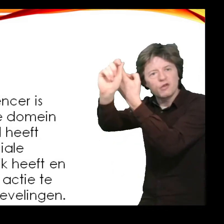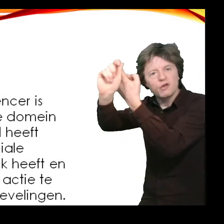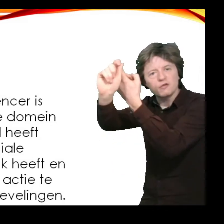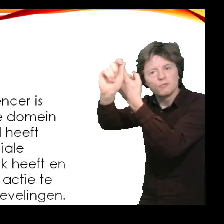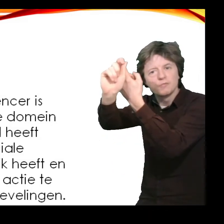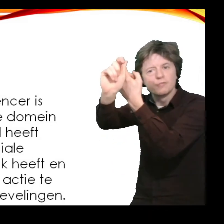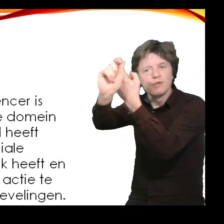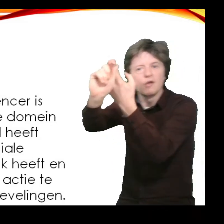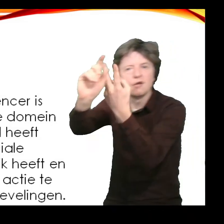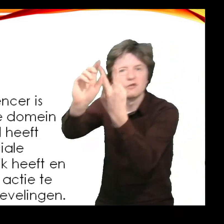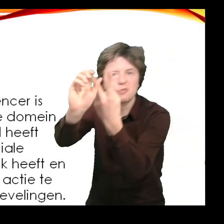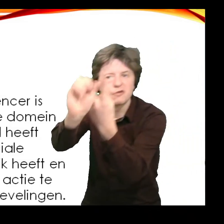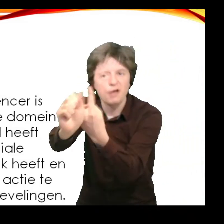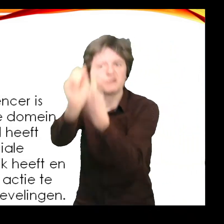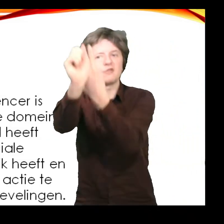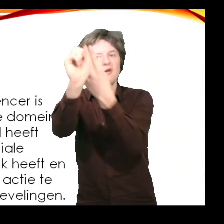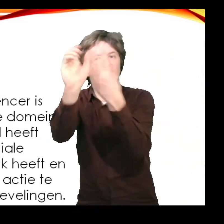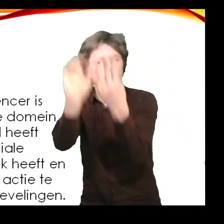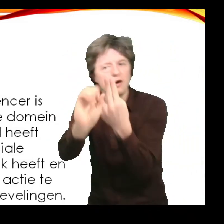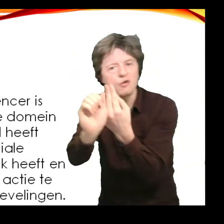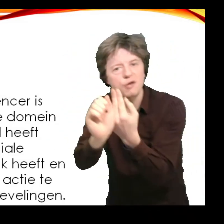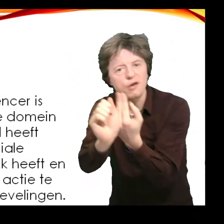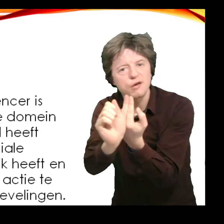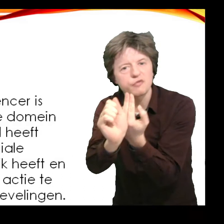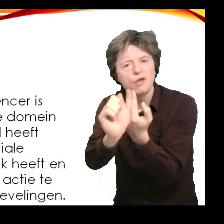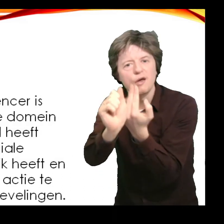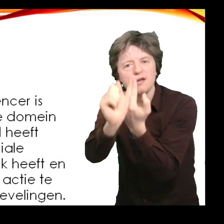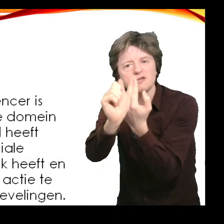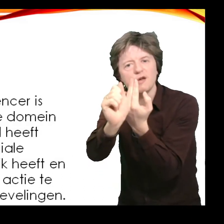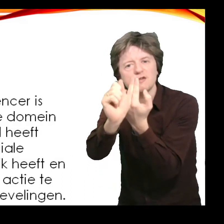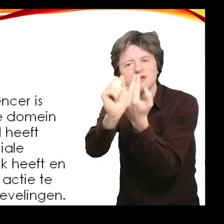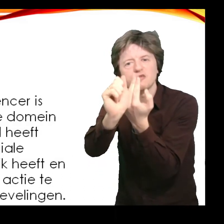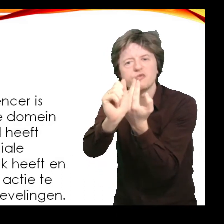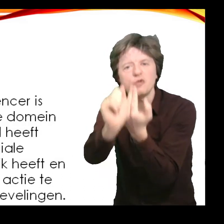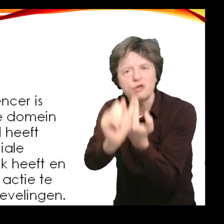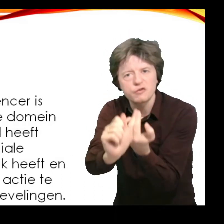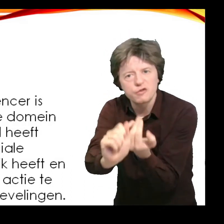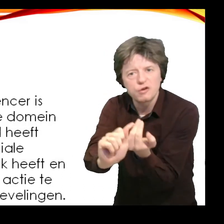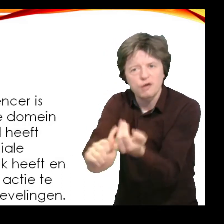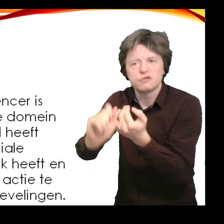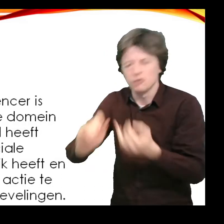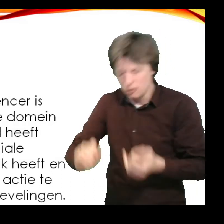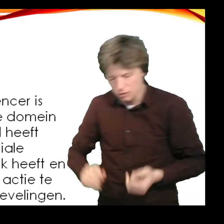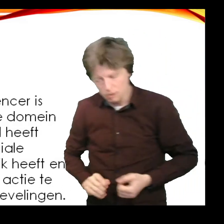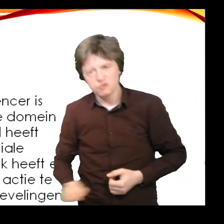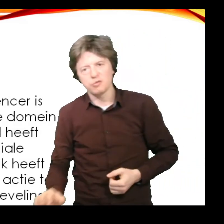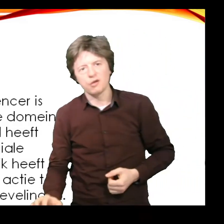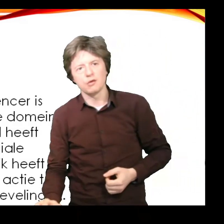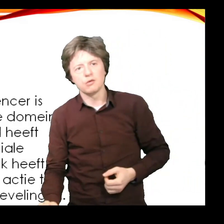gecreëerd, in een speciale sector een groot bereik heeft en in staat is zijn volgers in actie te brengen